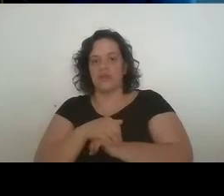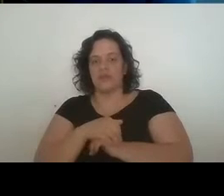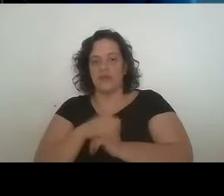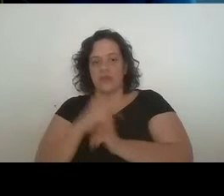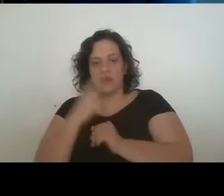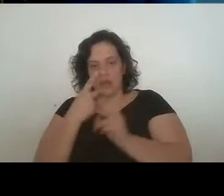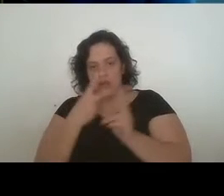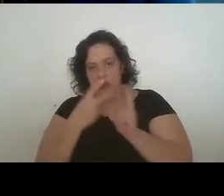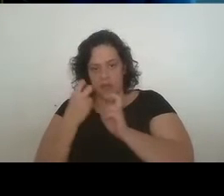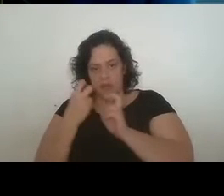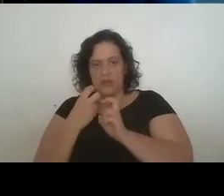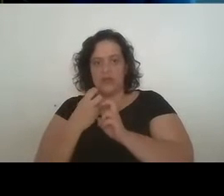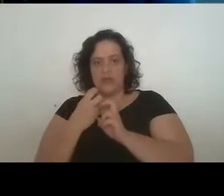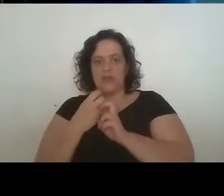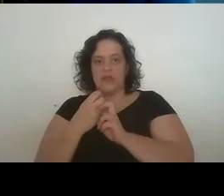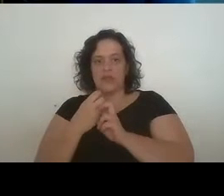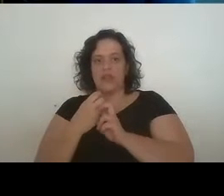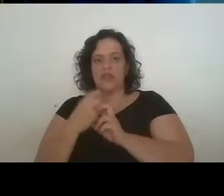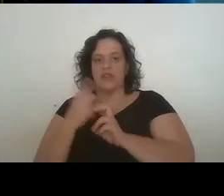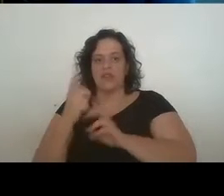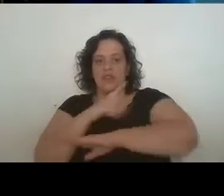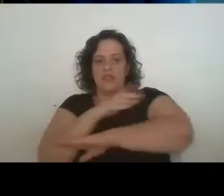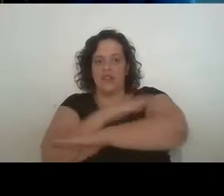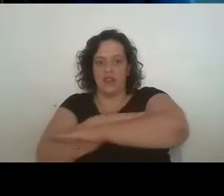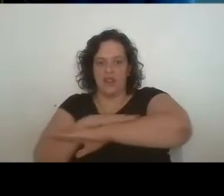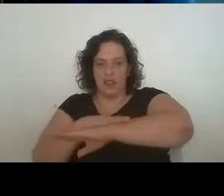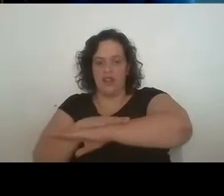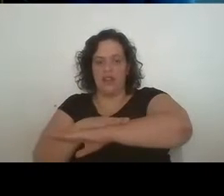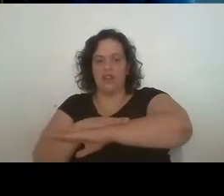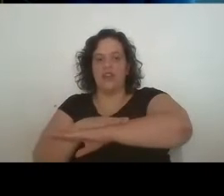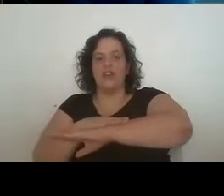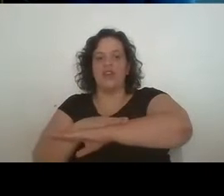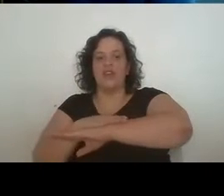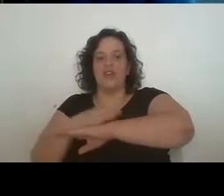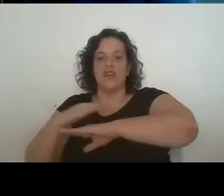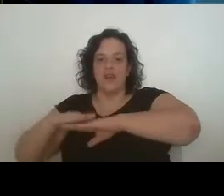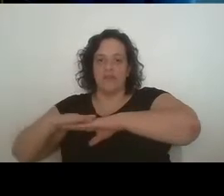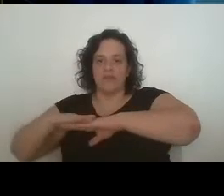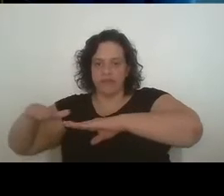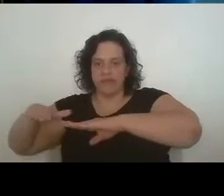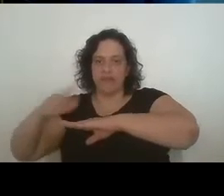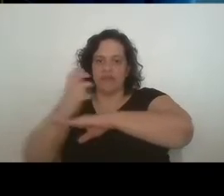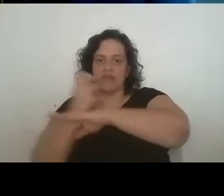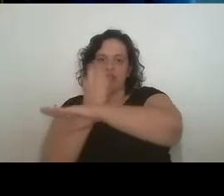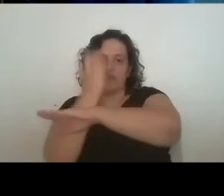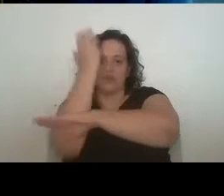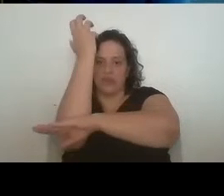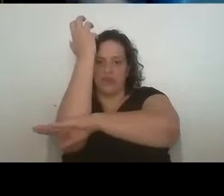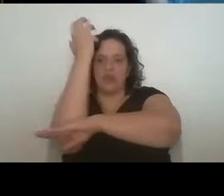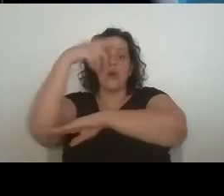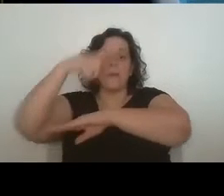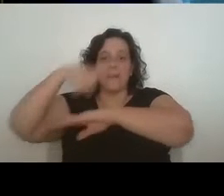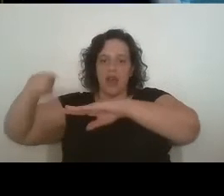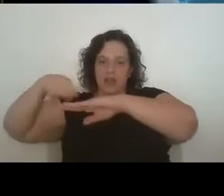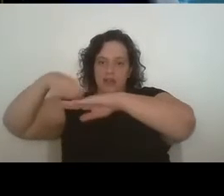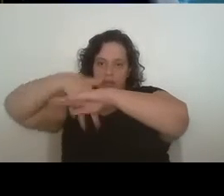um pavimento, eu tenho uma árvore, eu tenho um calçamento aqui também, e eu também tenho uma infiltração, tá? Então não